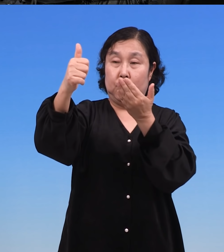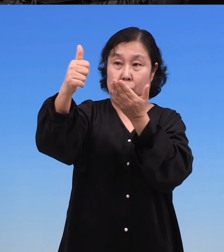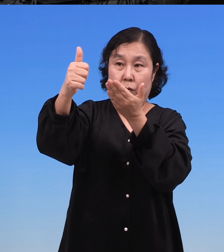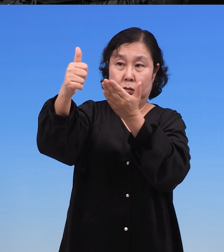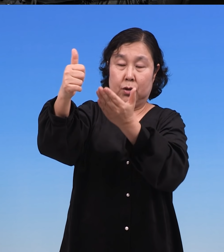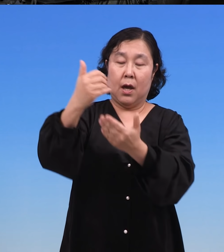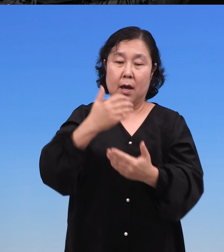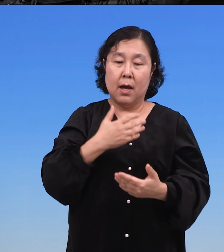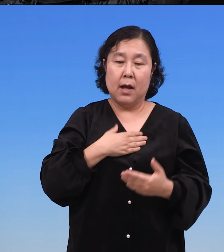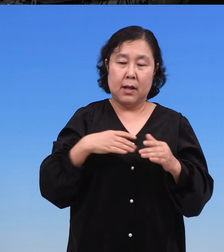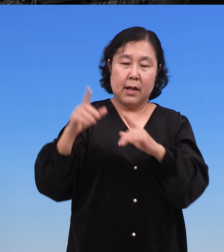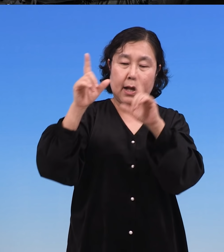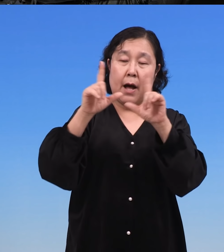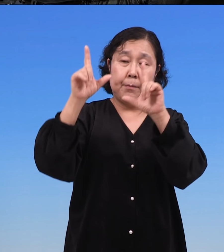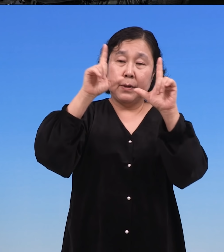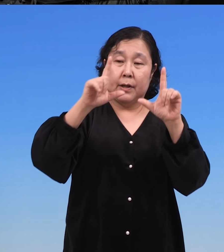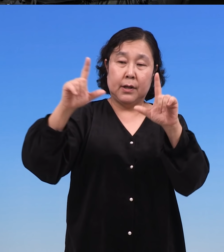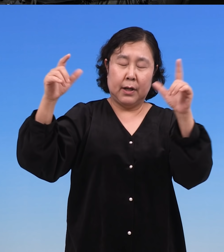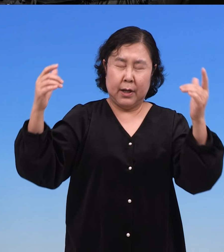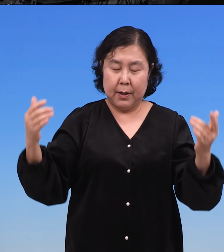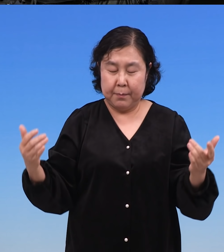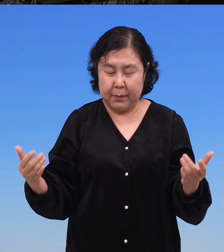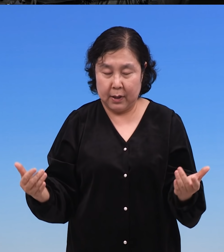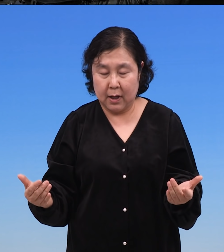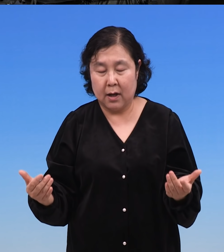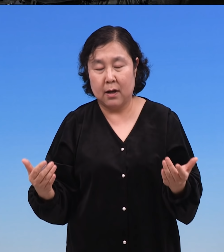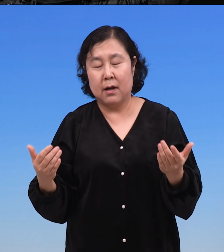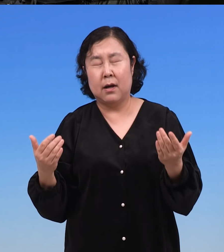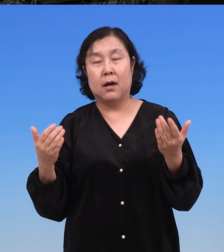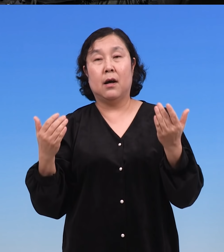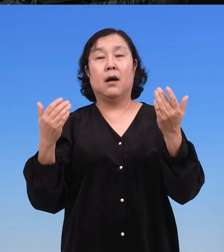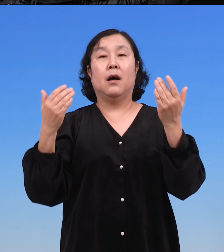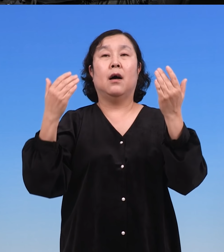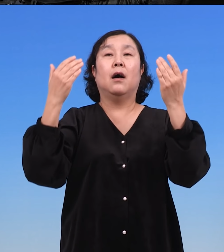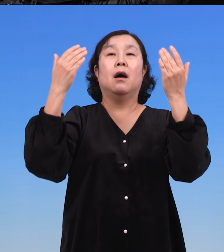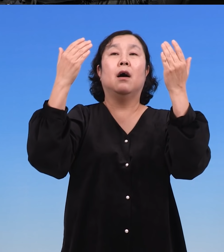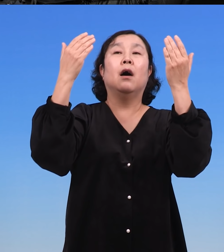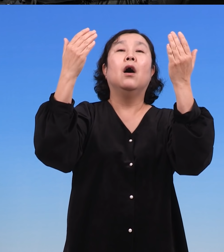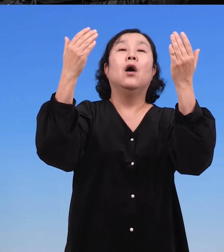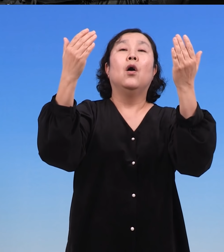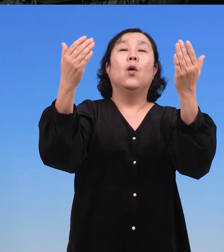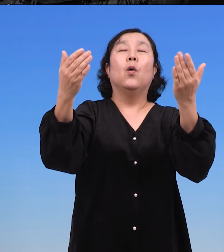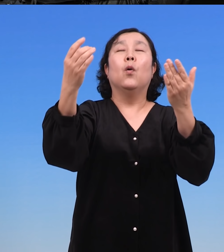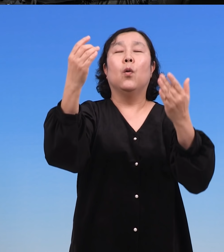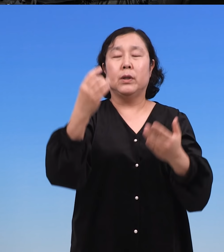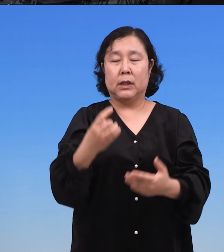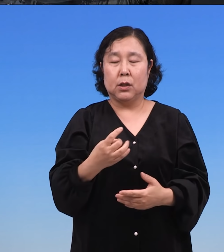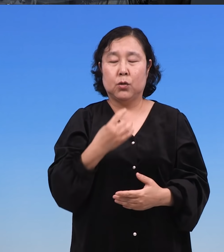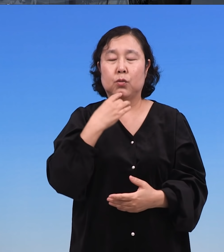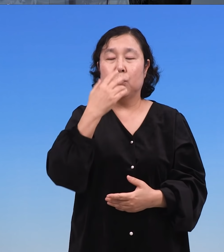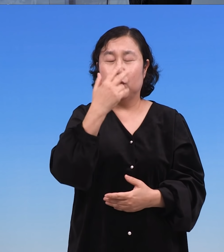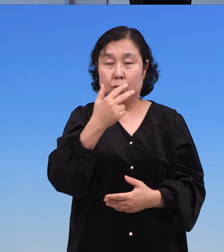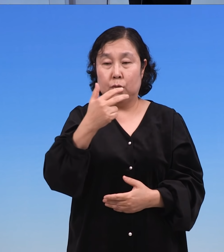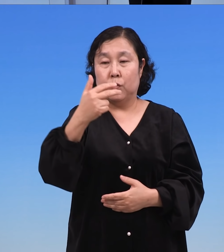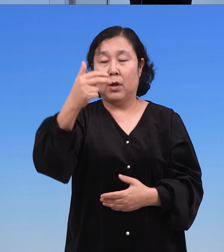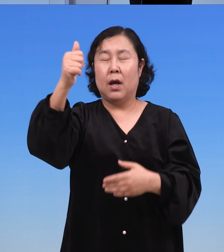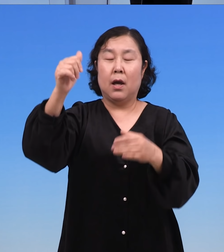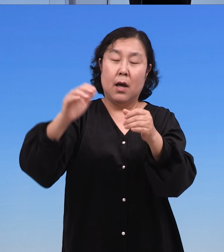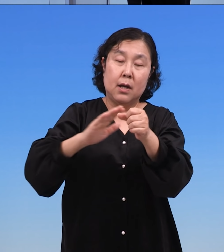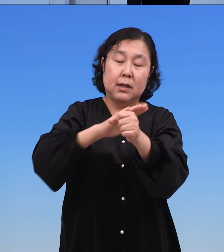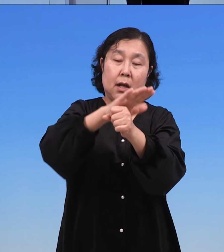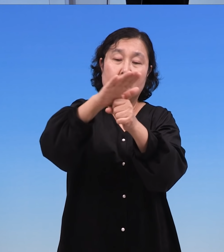주께 내 삶 드립니다. 우리 한 번 더 진실하게, 더 주님 사랑하는 마음으로 오직